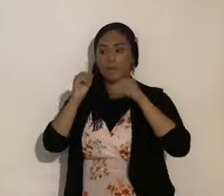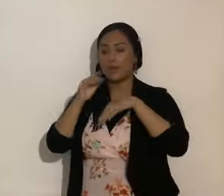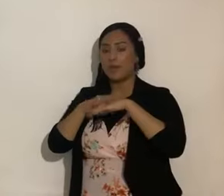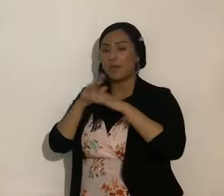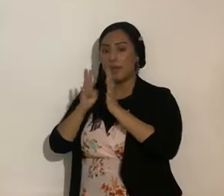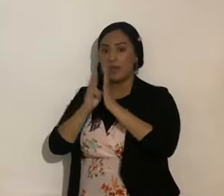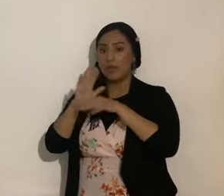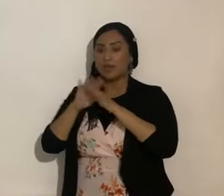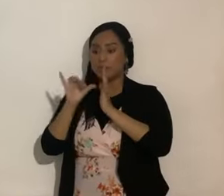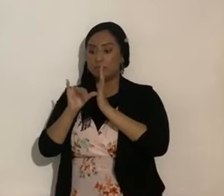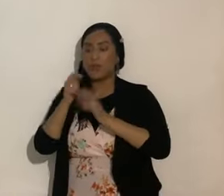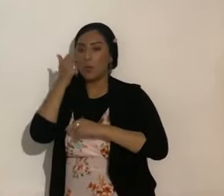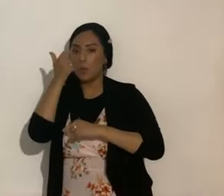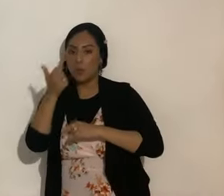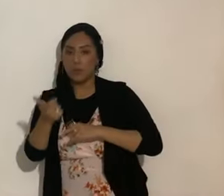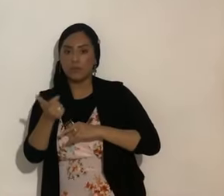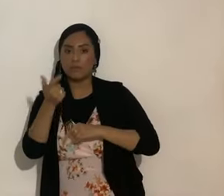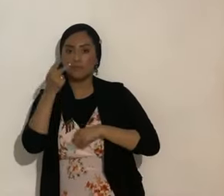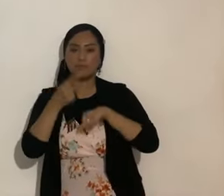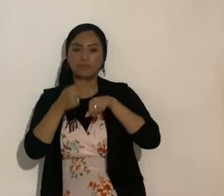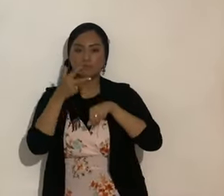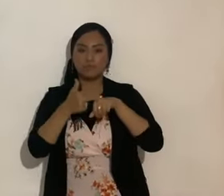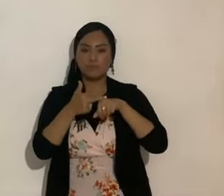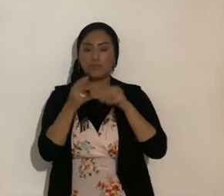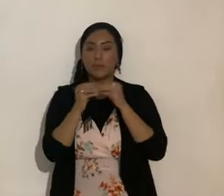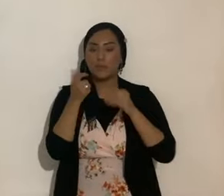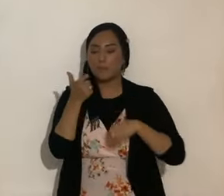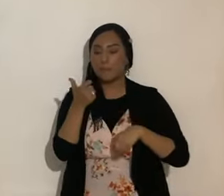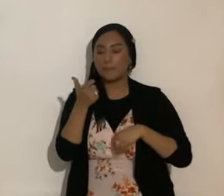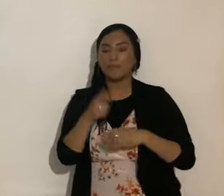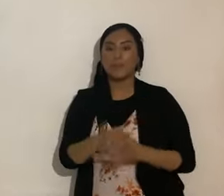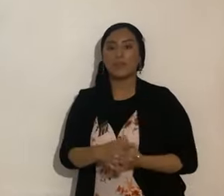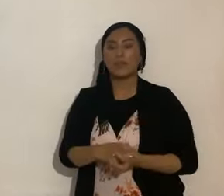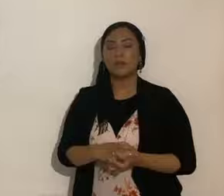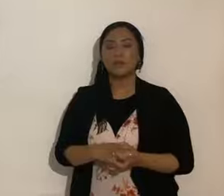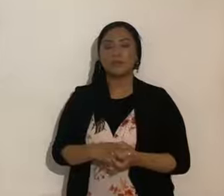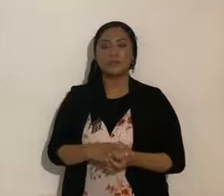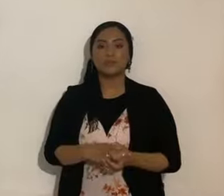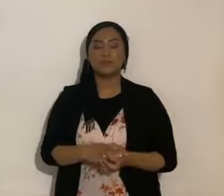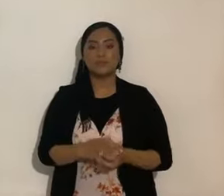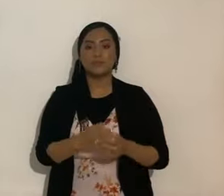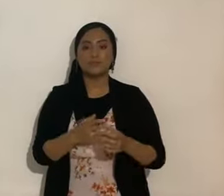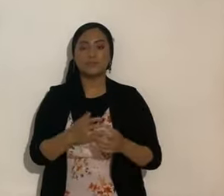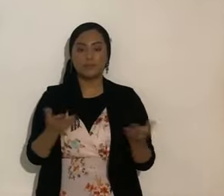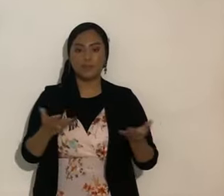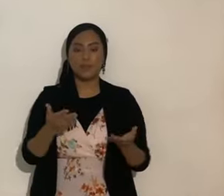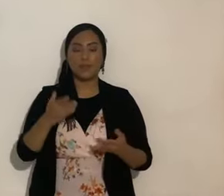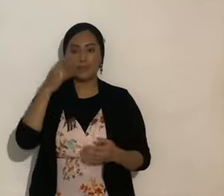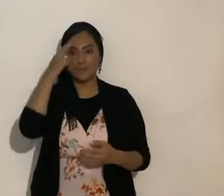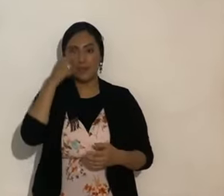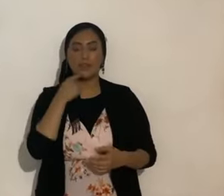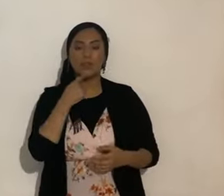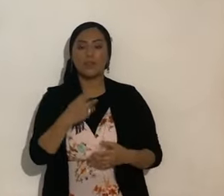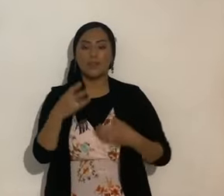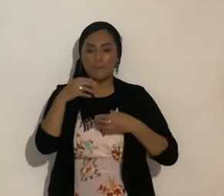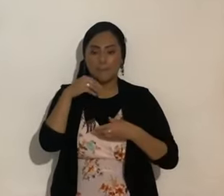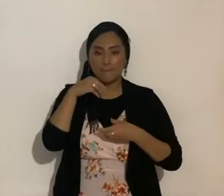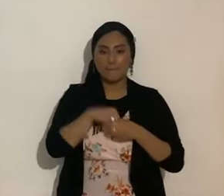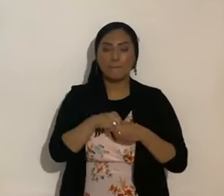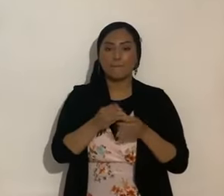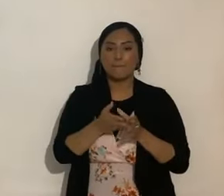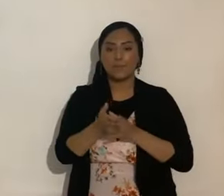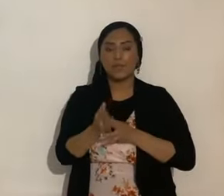en YouTube, lo repasaran unas 2 o 3 veces más. Y esto que te llegue, aquí en México decimos que te cale, pero lo que